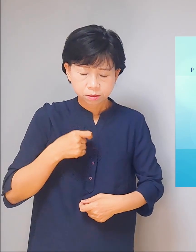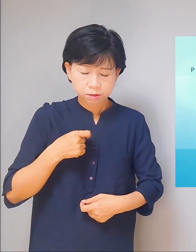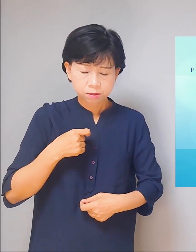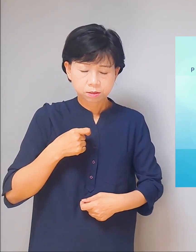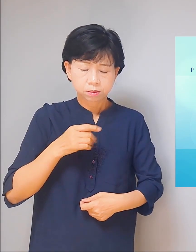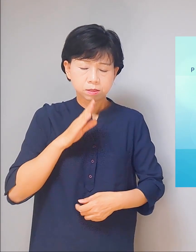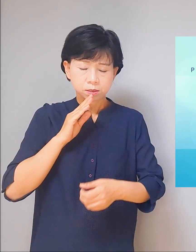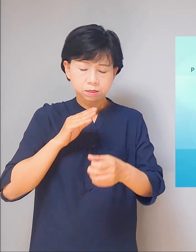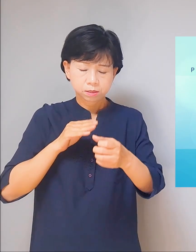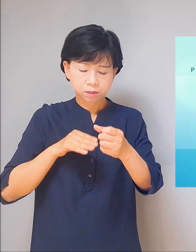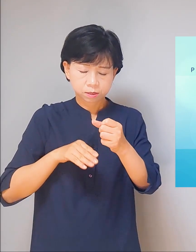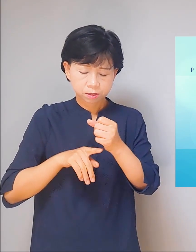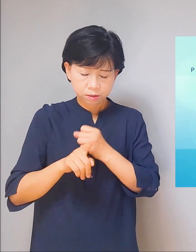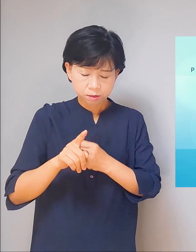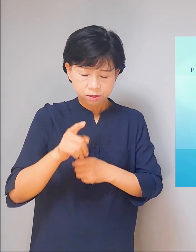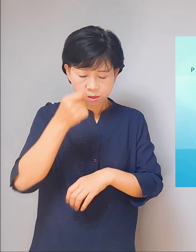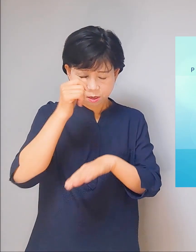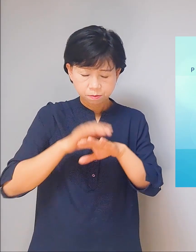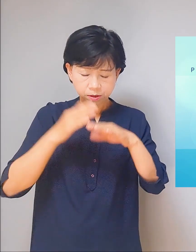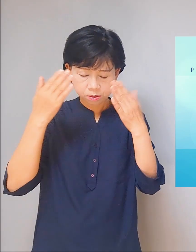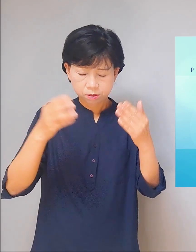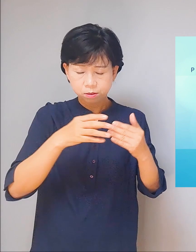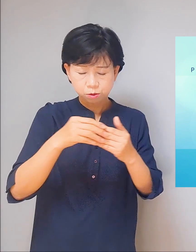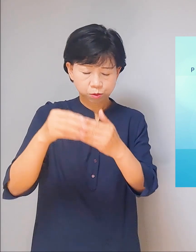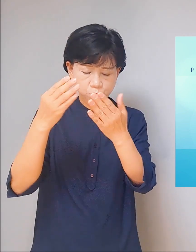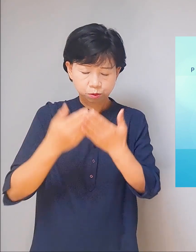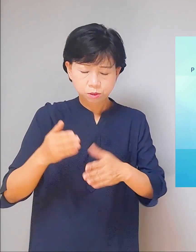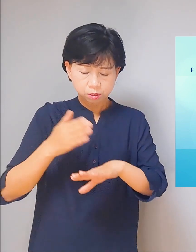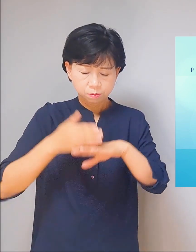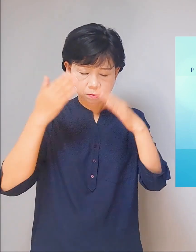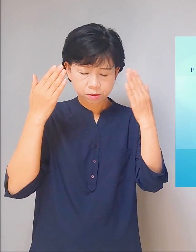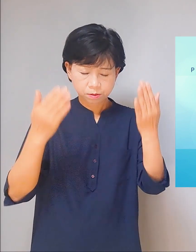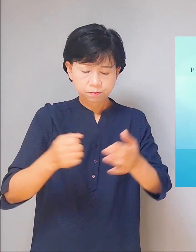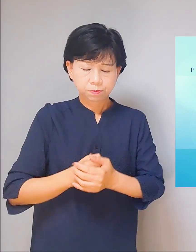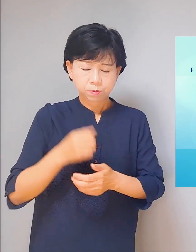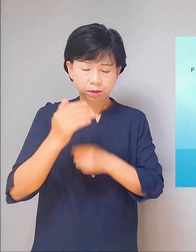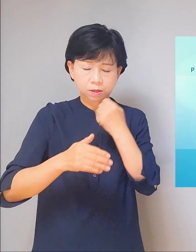진정으로 예배드릴 수 있도록 인도하여 주시니 감사합니다.